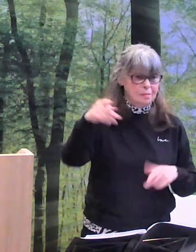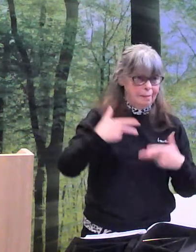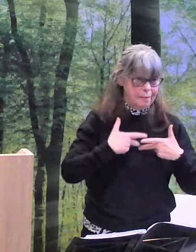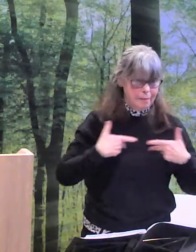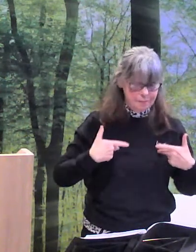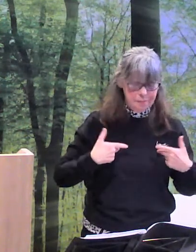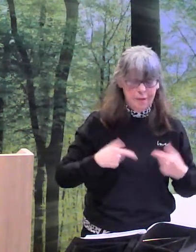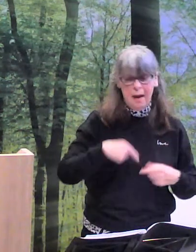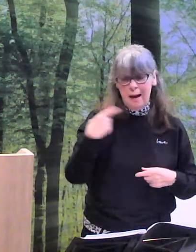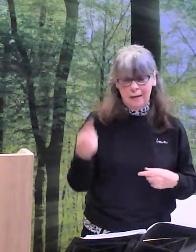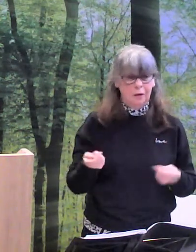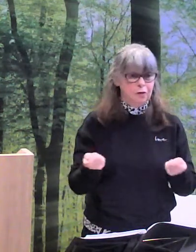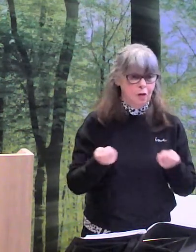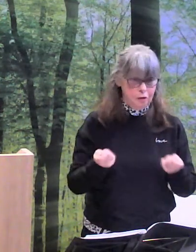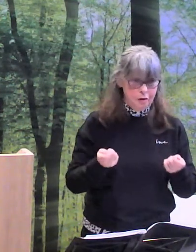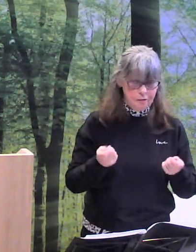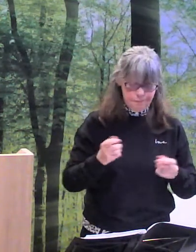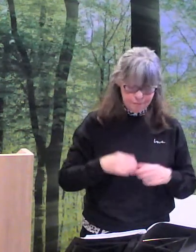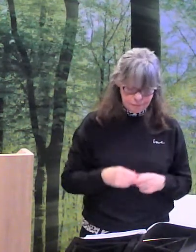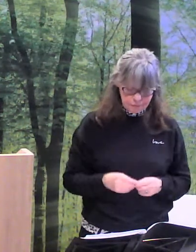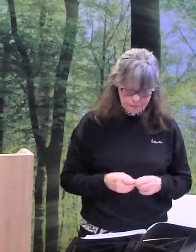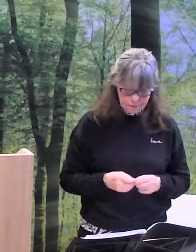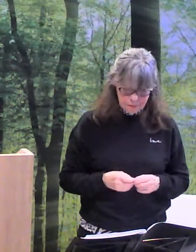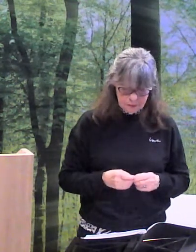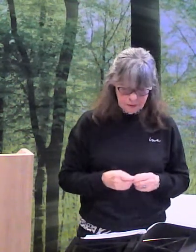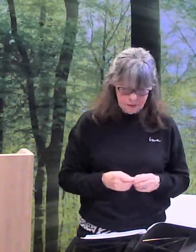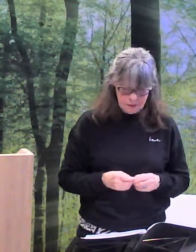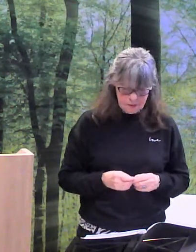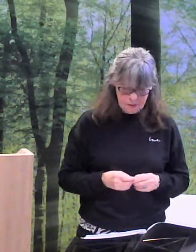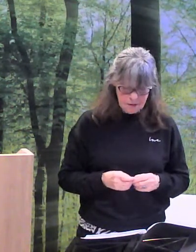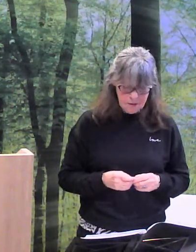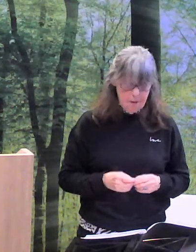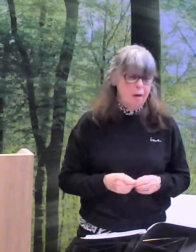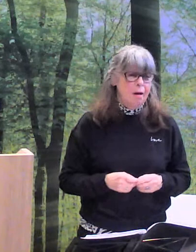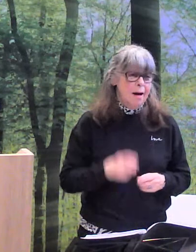ook bij Madoza lid en van de